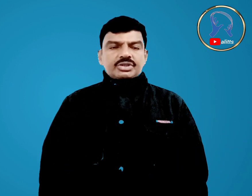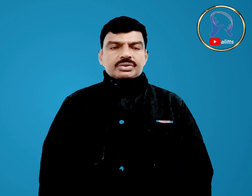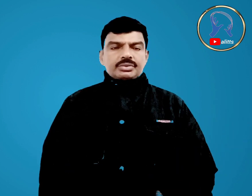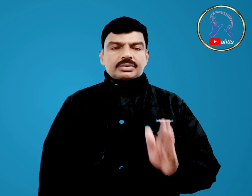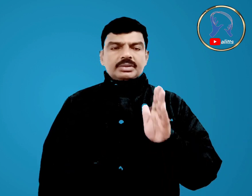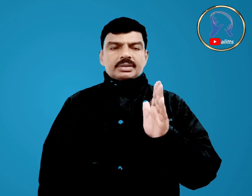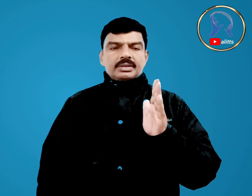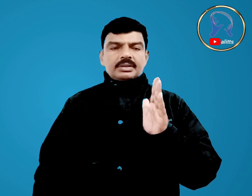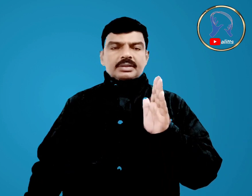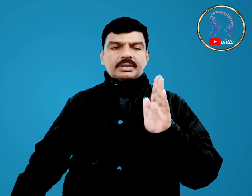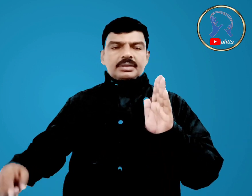मंशूर